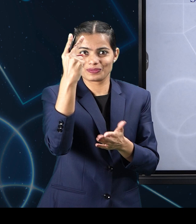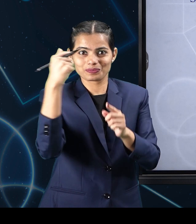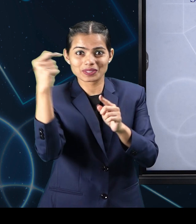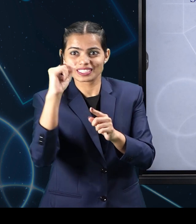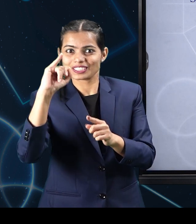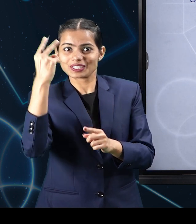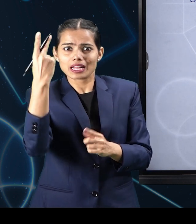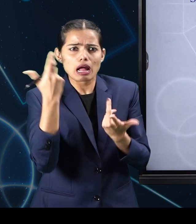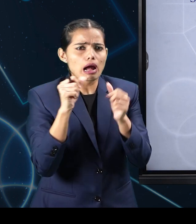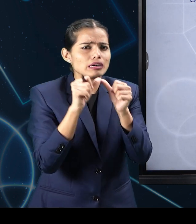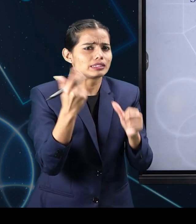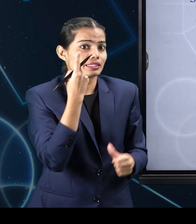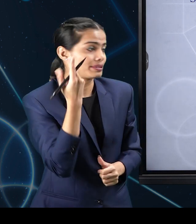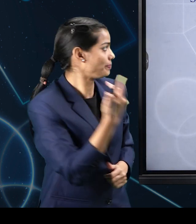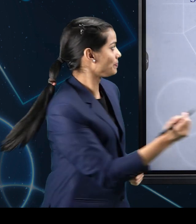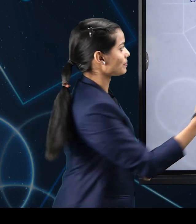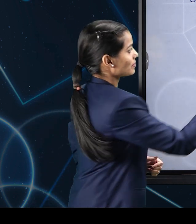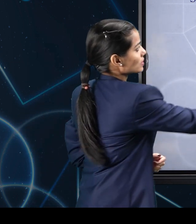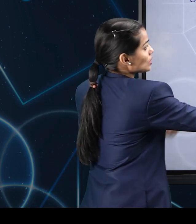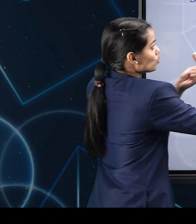= 10² మైనస్ 6²